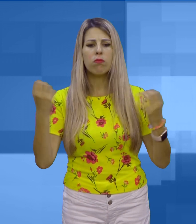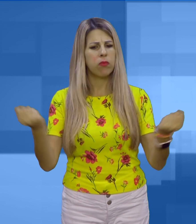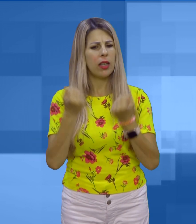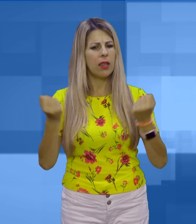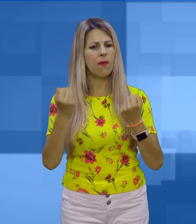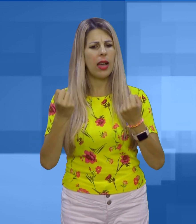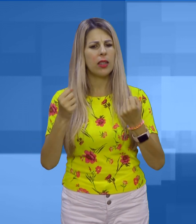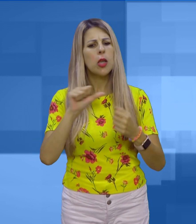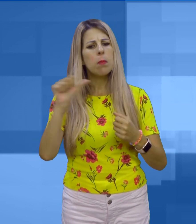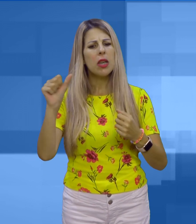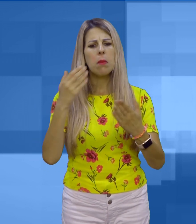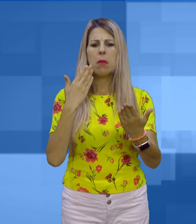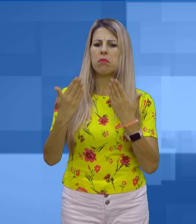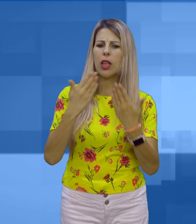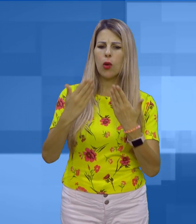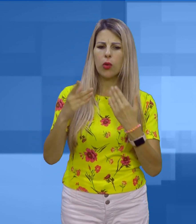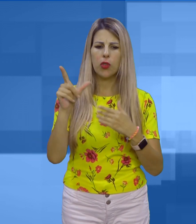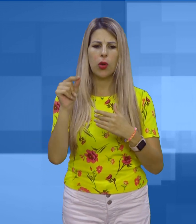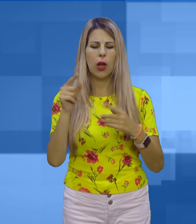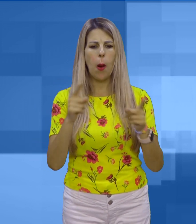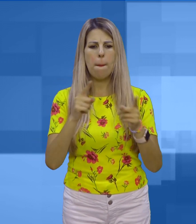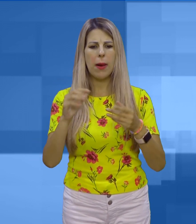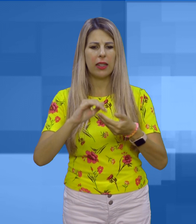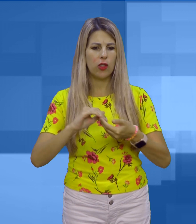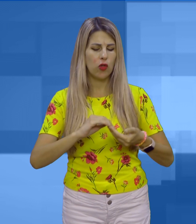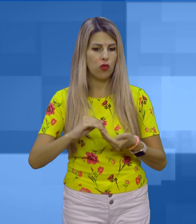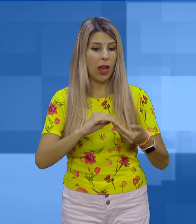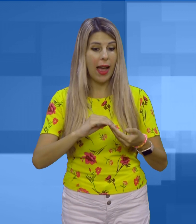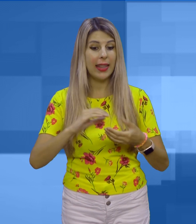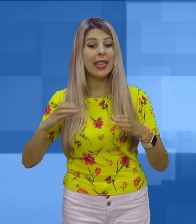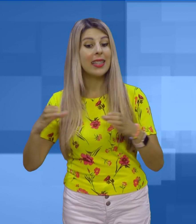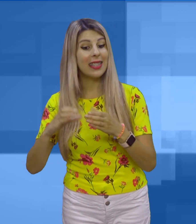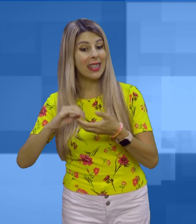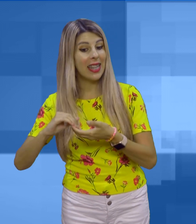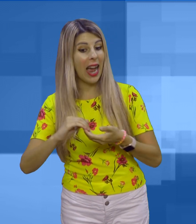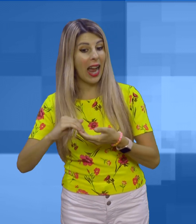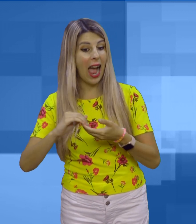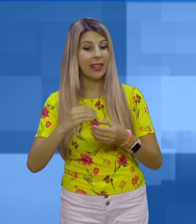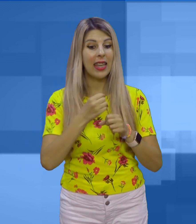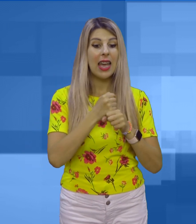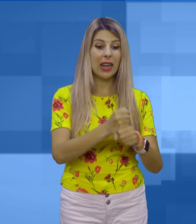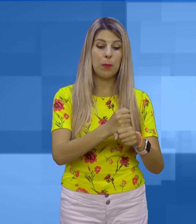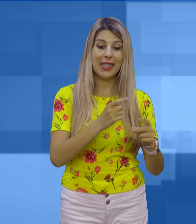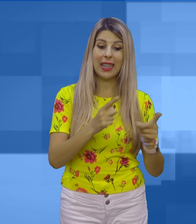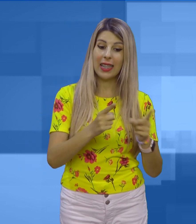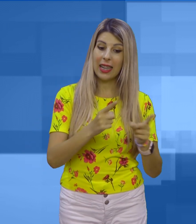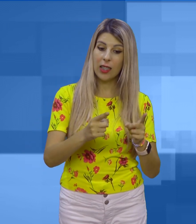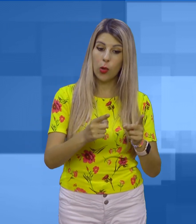i sindacati, i rappresentanti di categoria e alcune associazioni di volontariato. Si tratta della